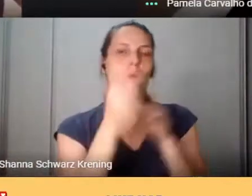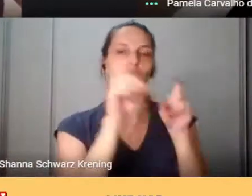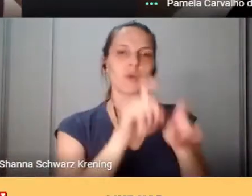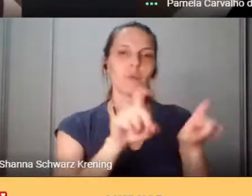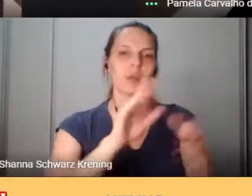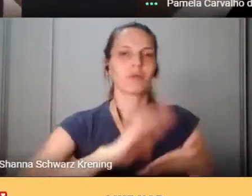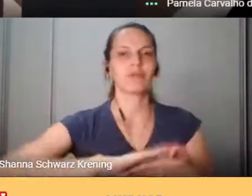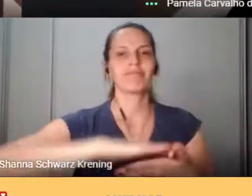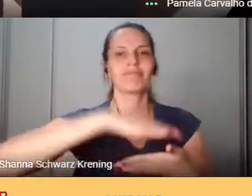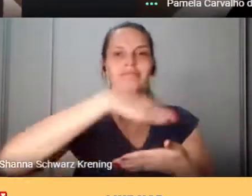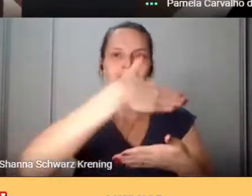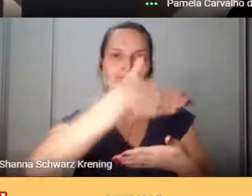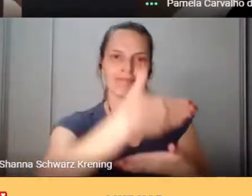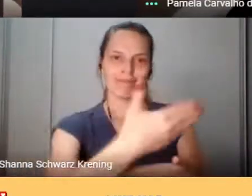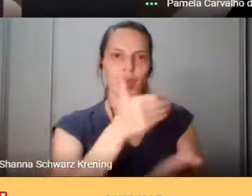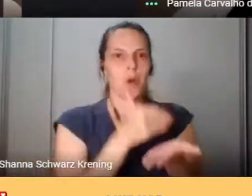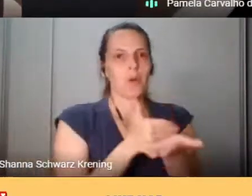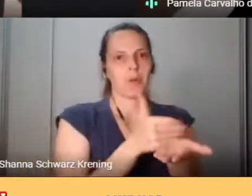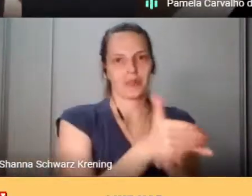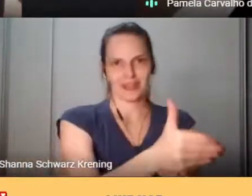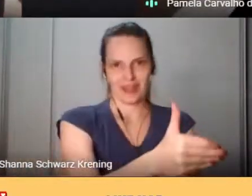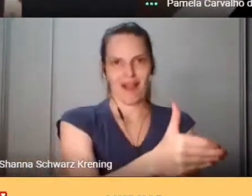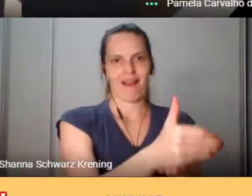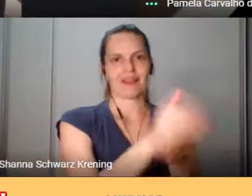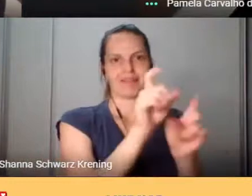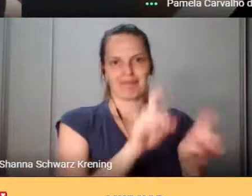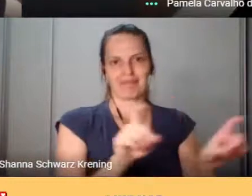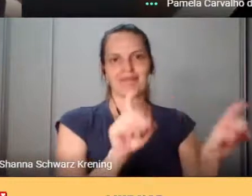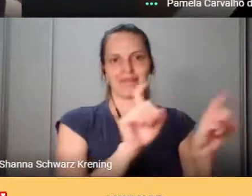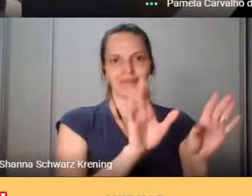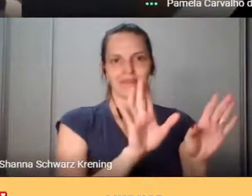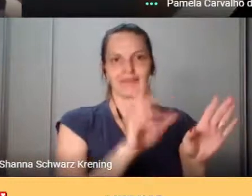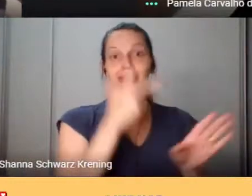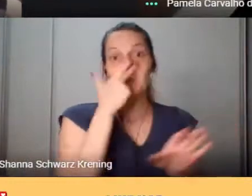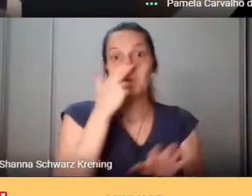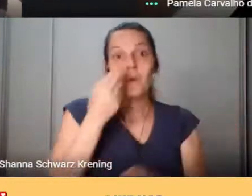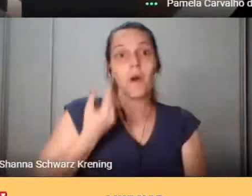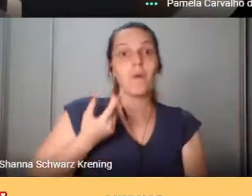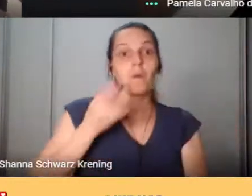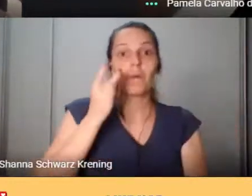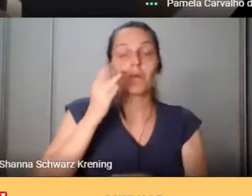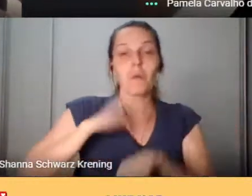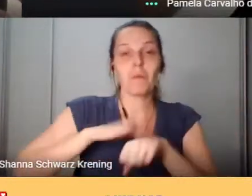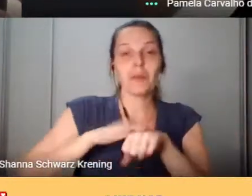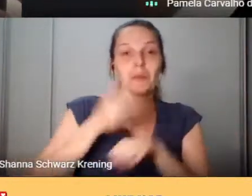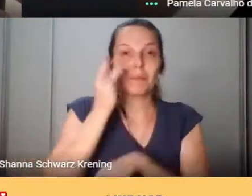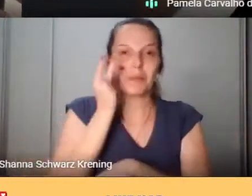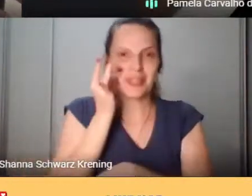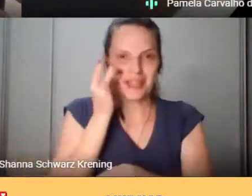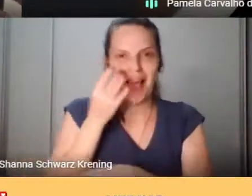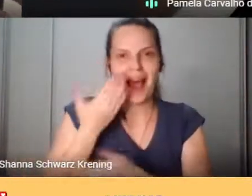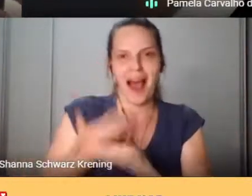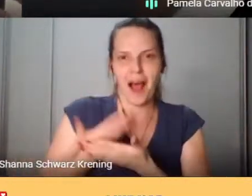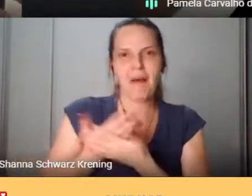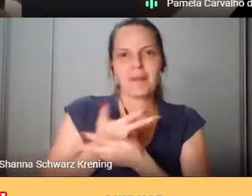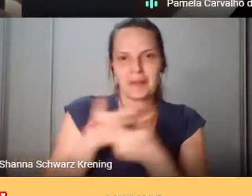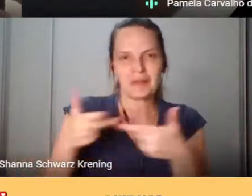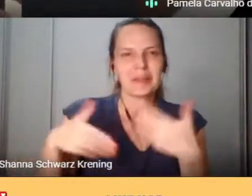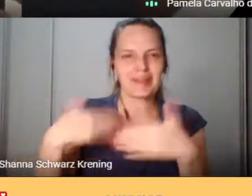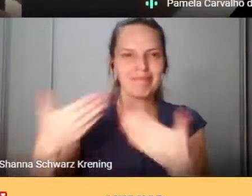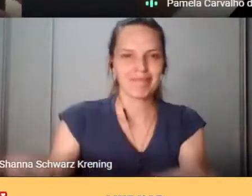no presencial, né? A gente tem esse espaço no presencial. A gente